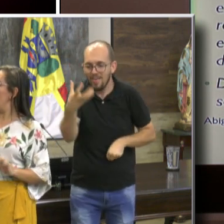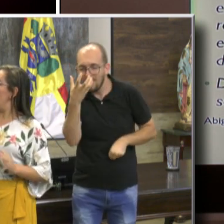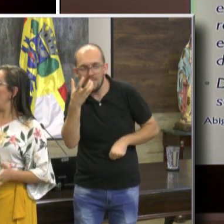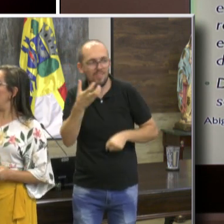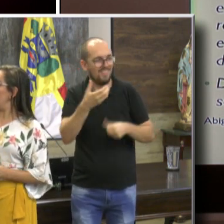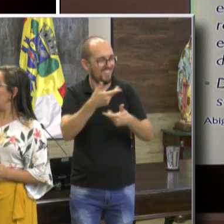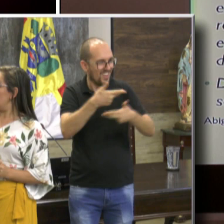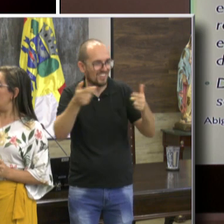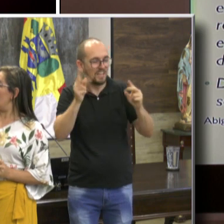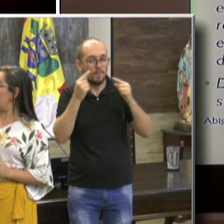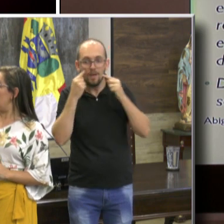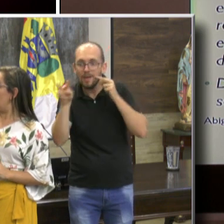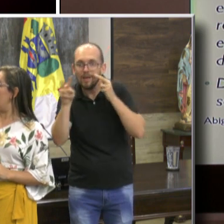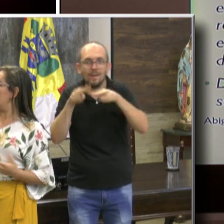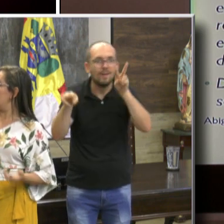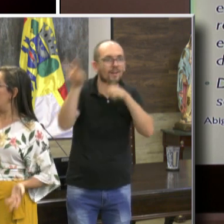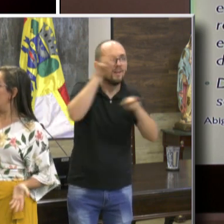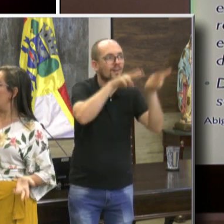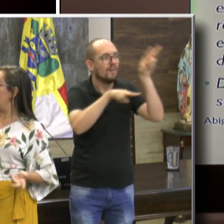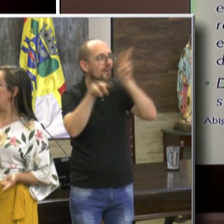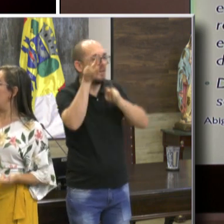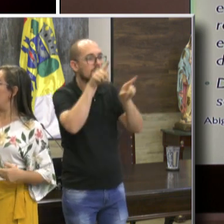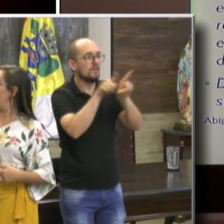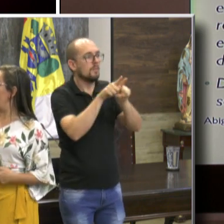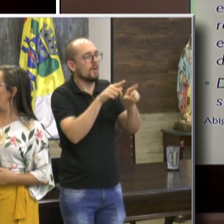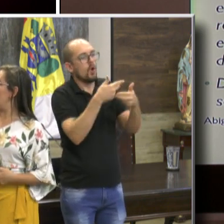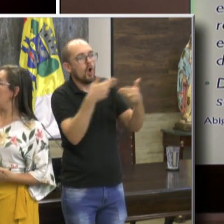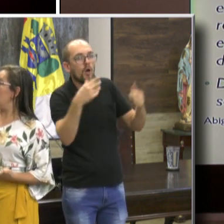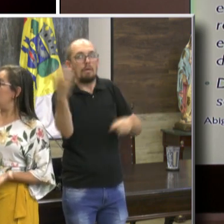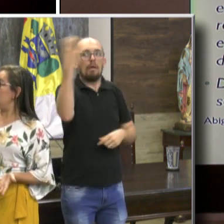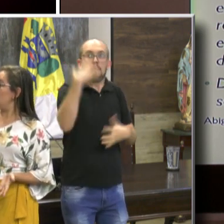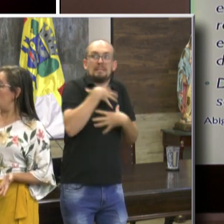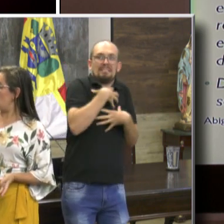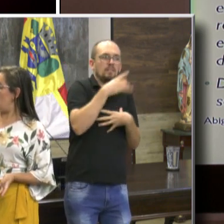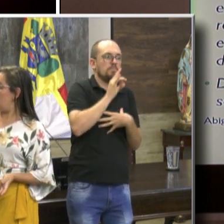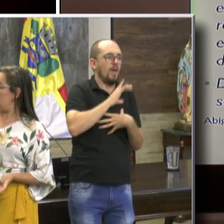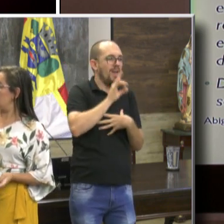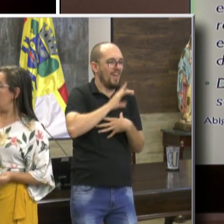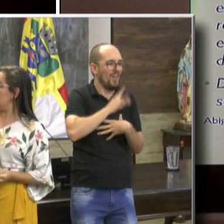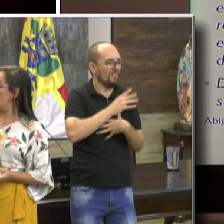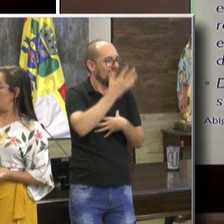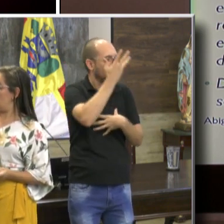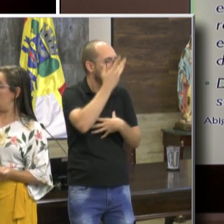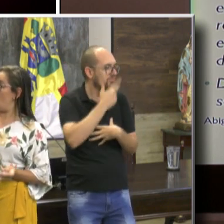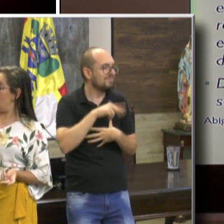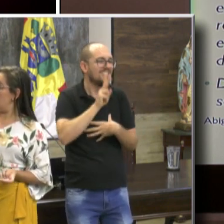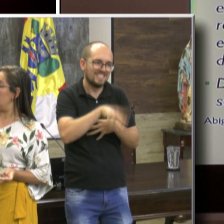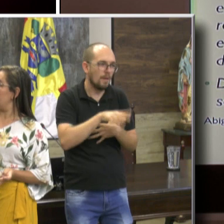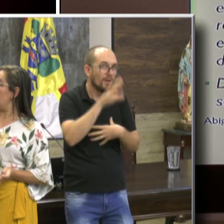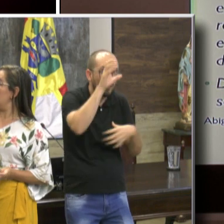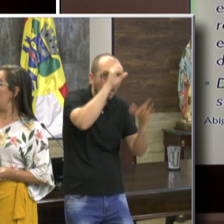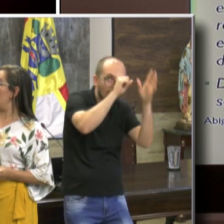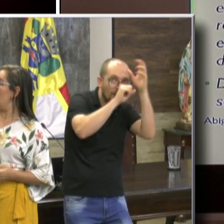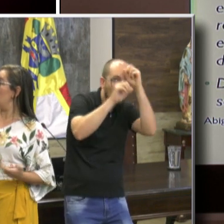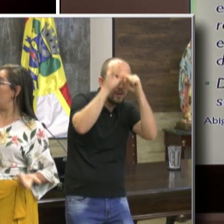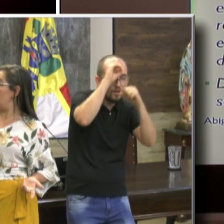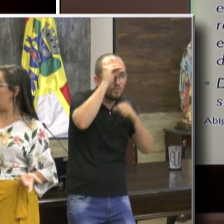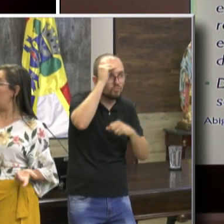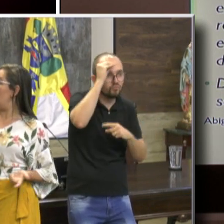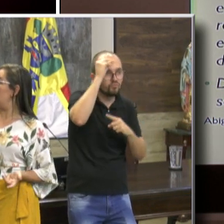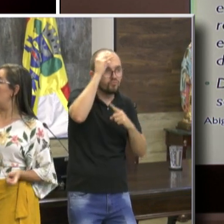meio, quanto por sensações internas, medo, alegria, fome, e responde a elas. Essa condição humana recebe o